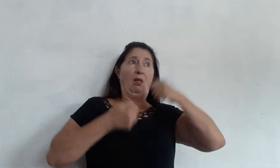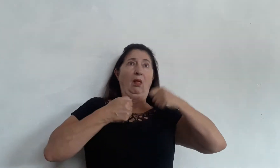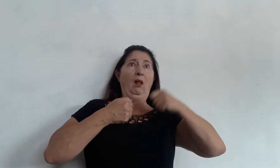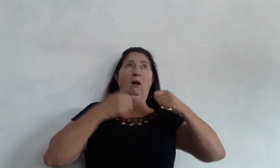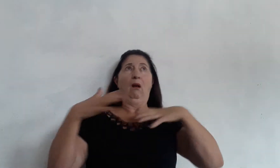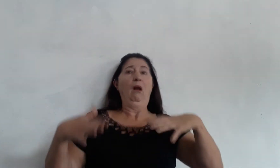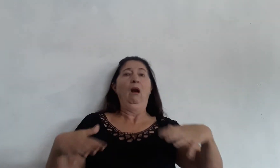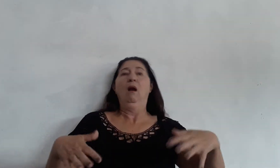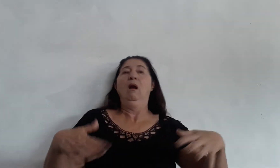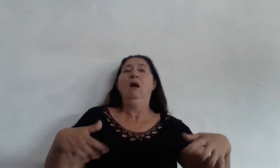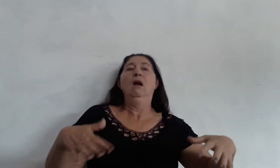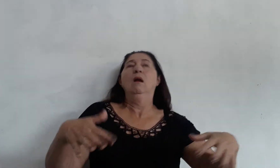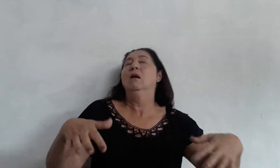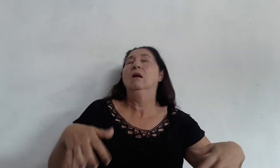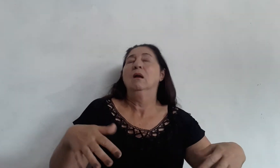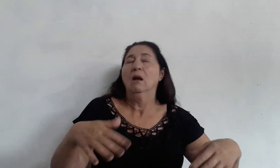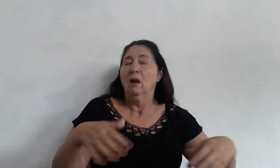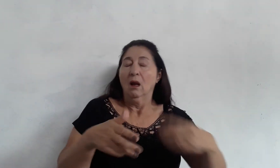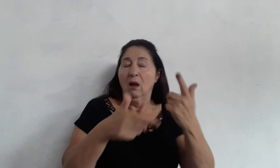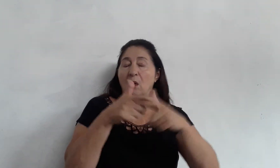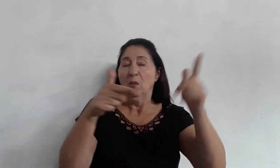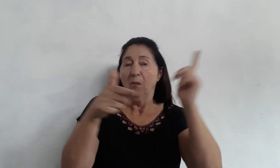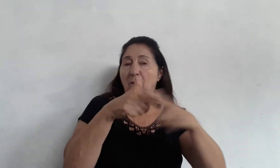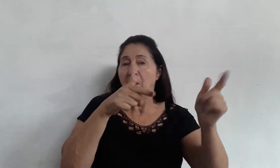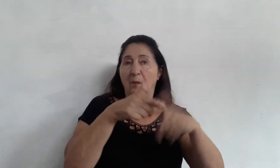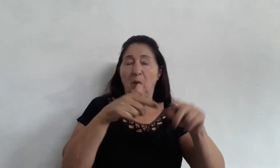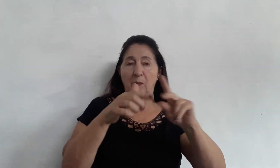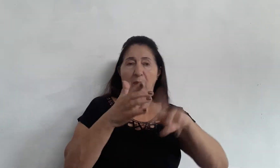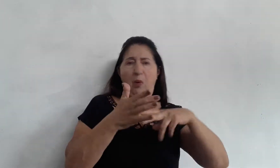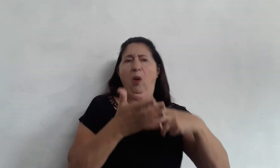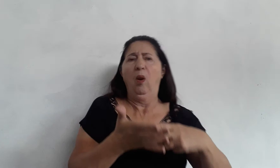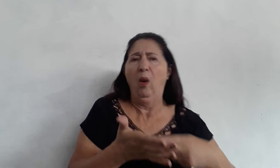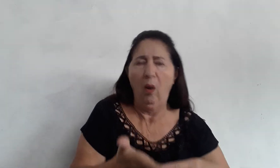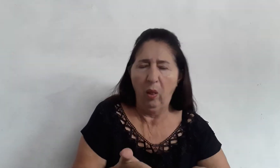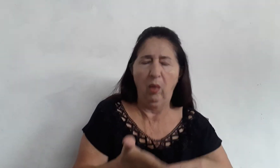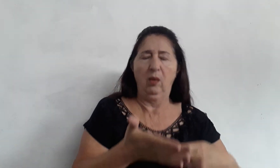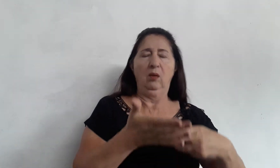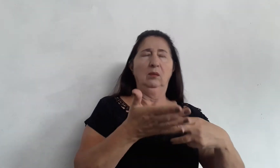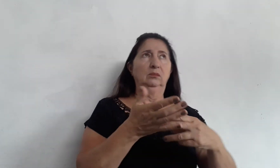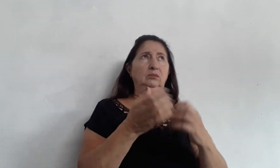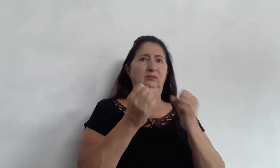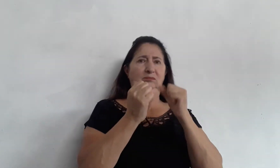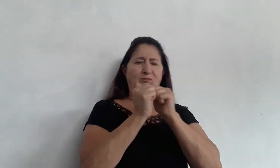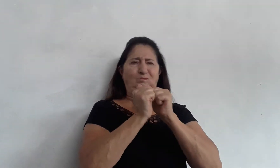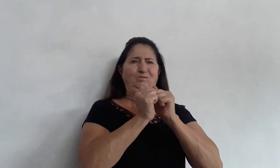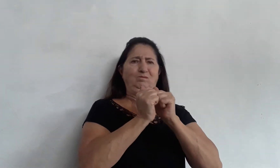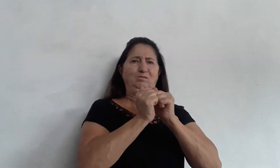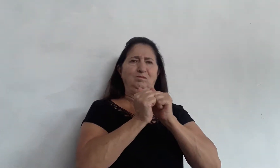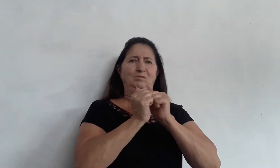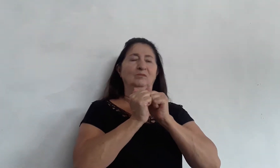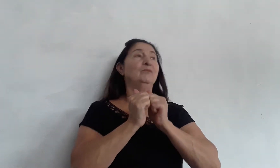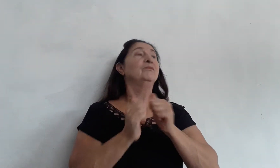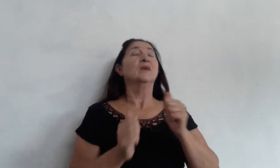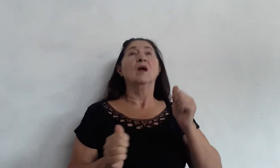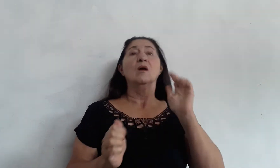espumar, range os dentes e fica completamente irígido. Eu pedi aos seus discípulos para expulsarem o